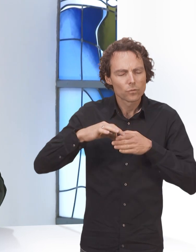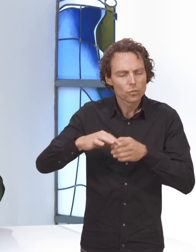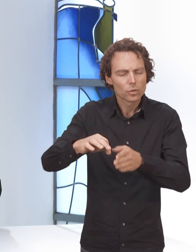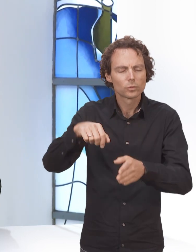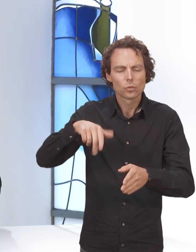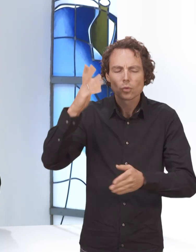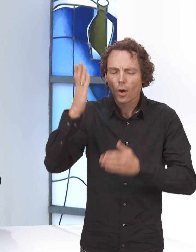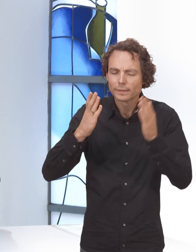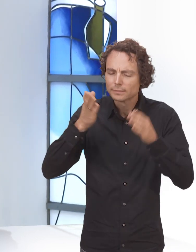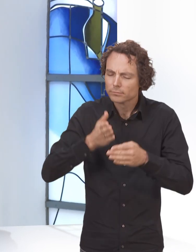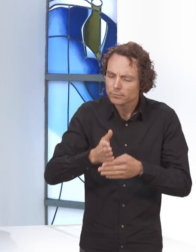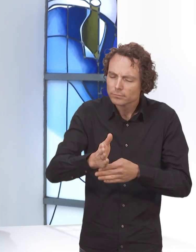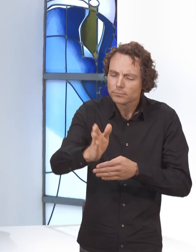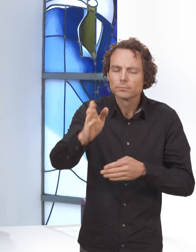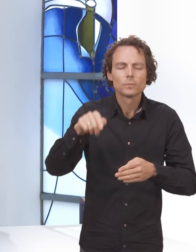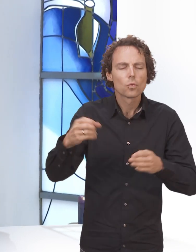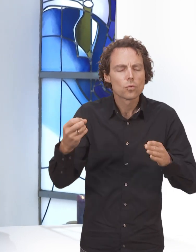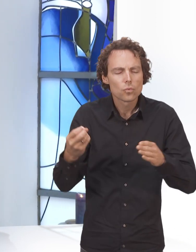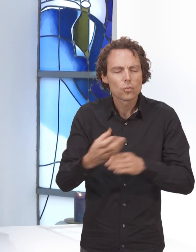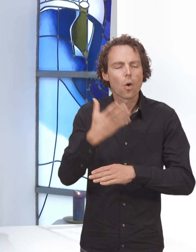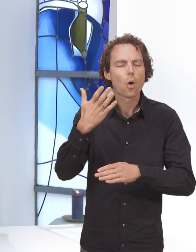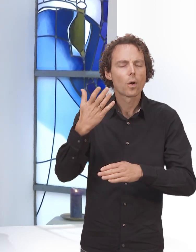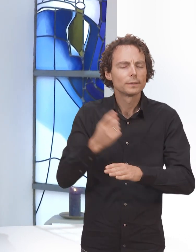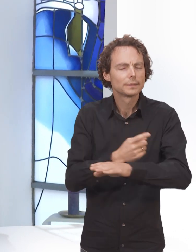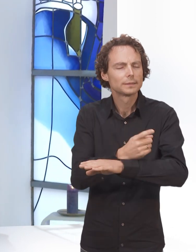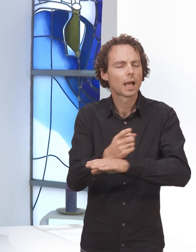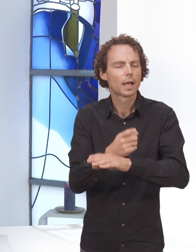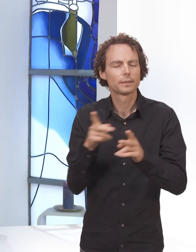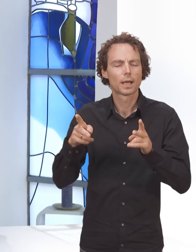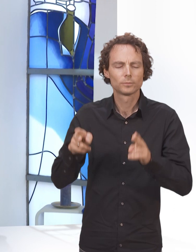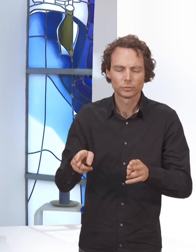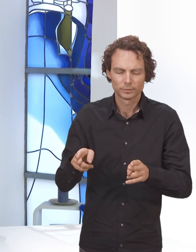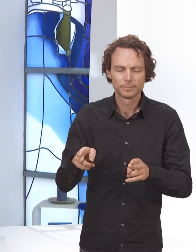hinein in einen neuen Zeitabschnitt.